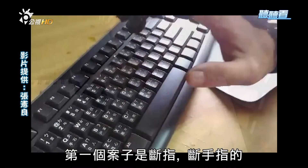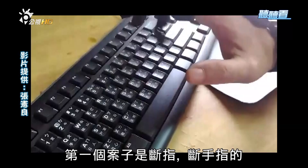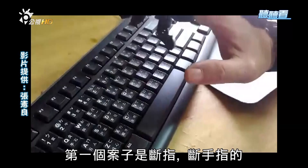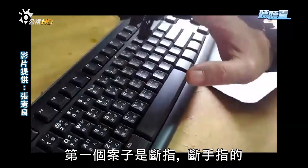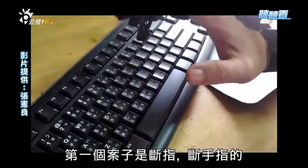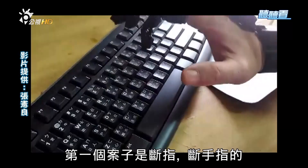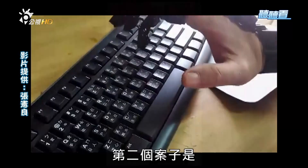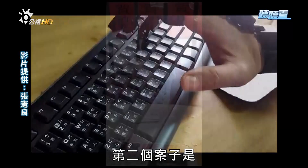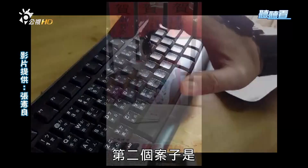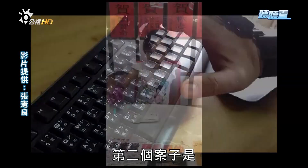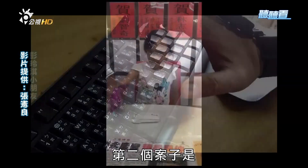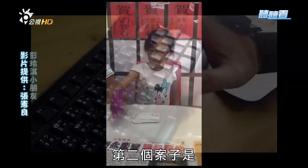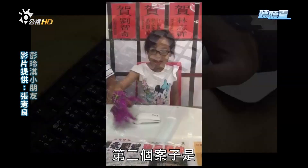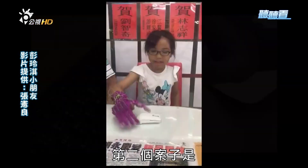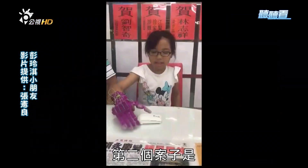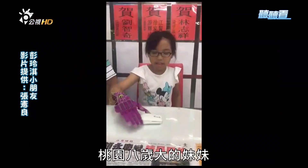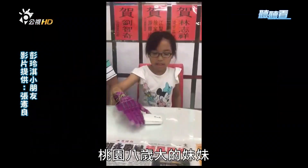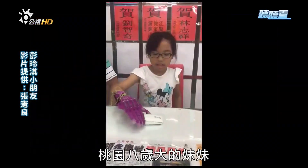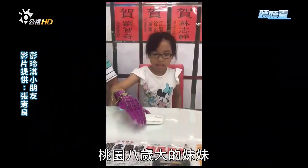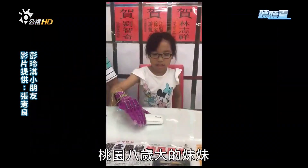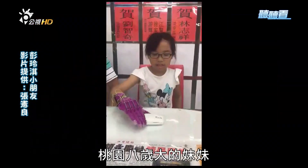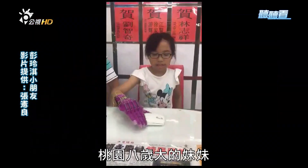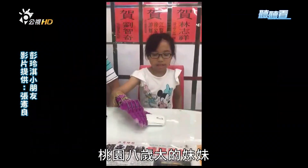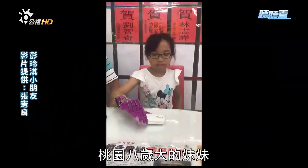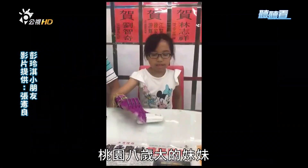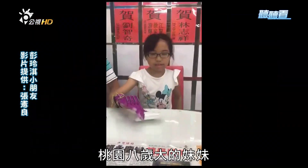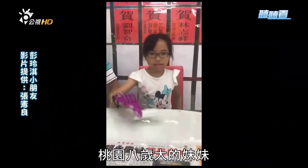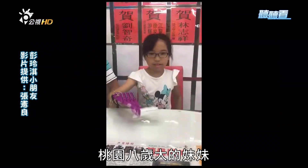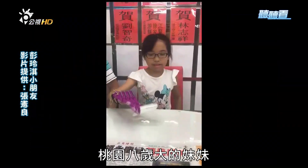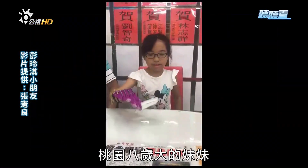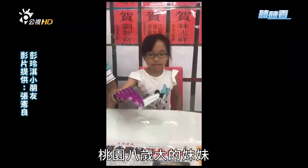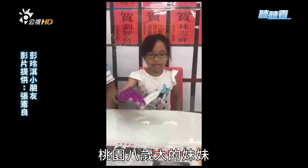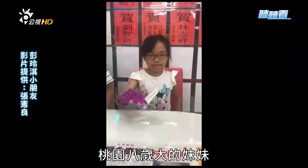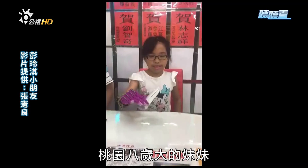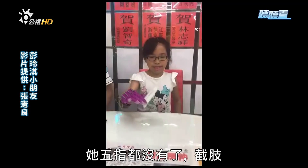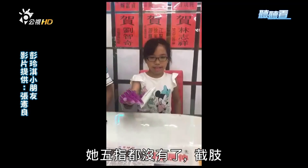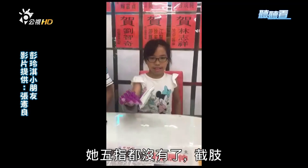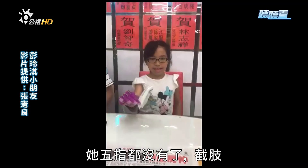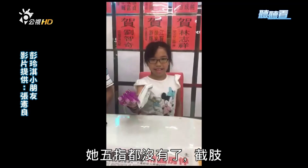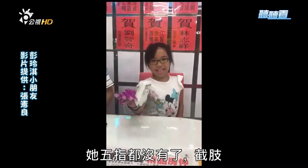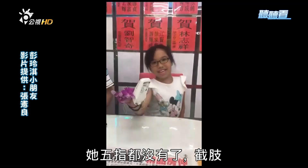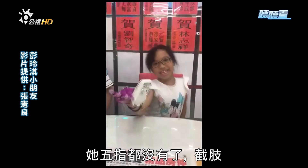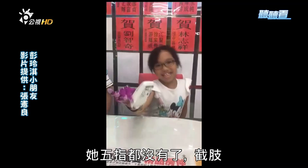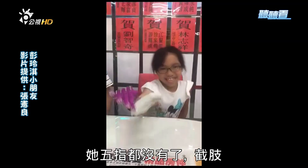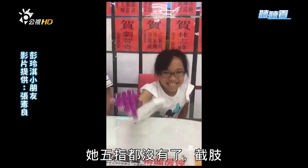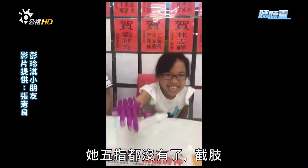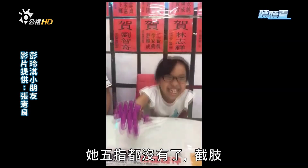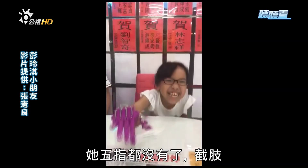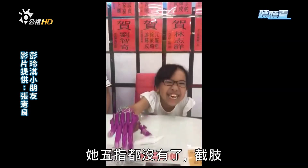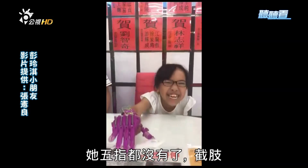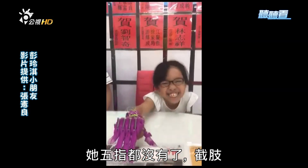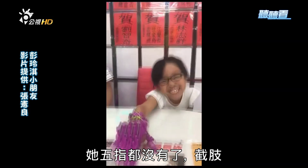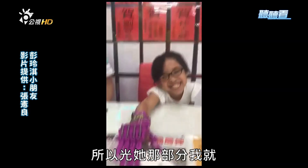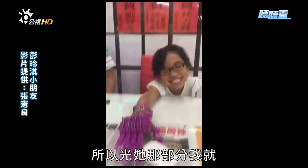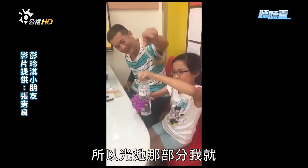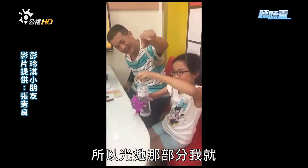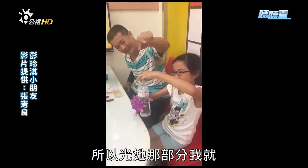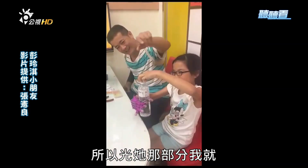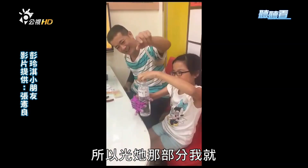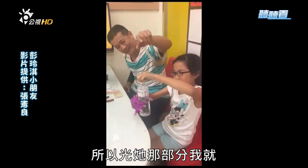的，第二个案子是桃园8岁大的妹妹，她五指都没有了，截肢。所以光她那